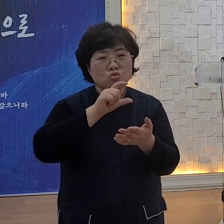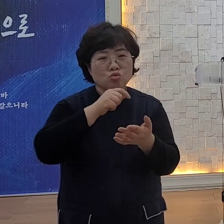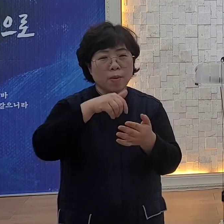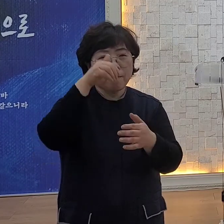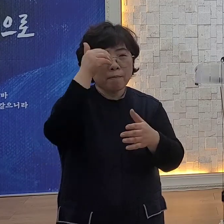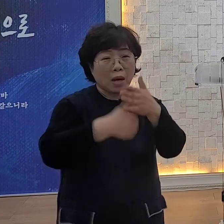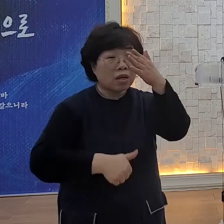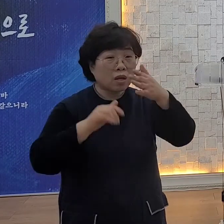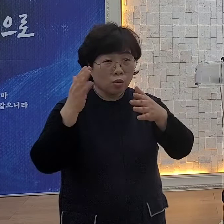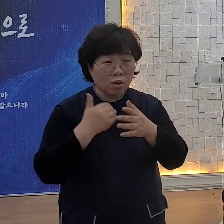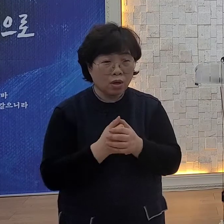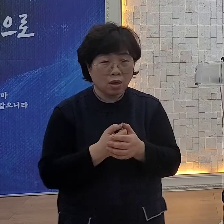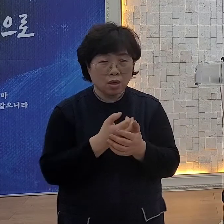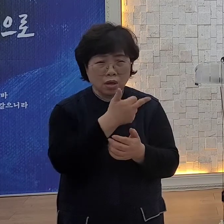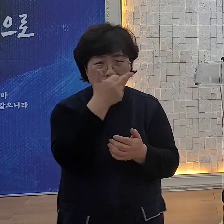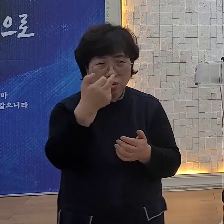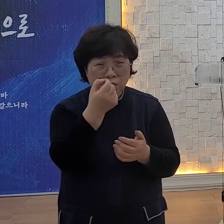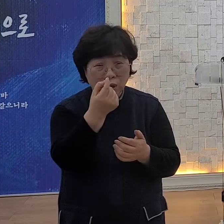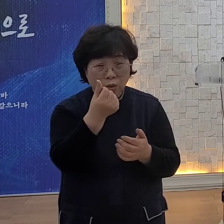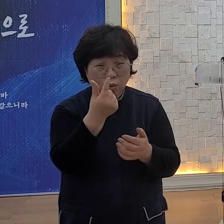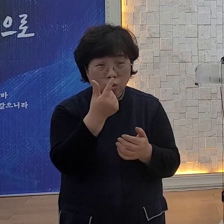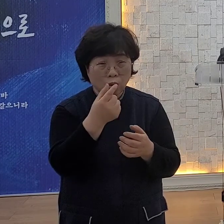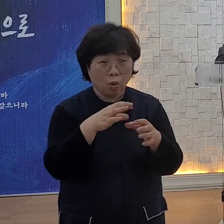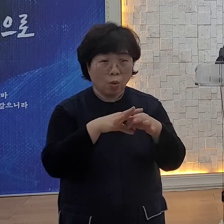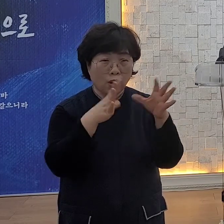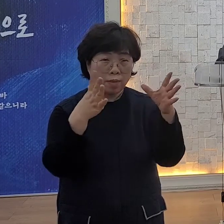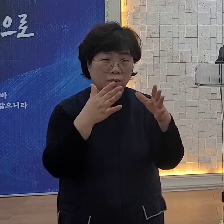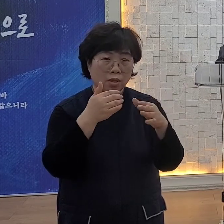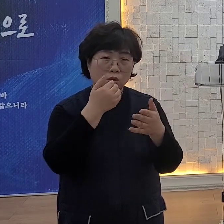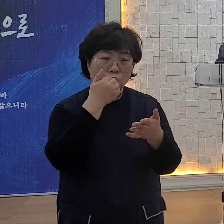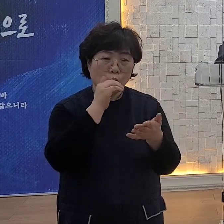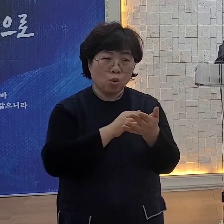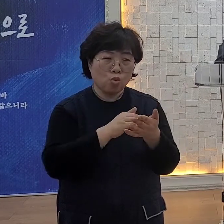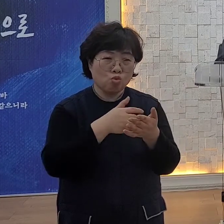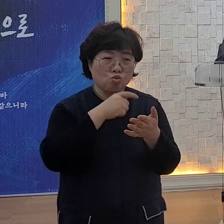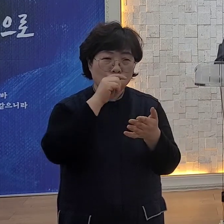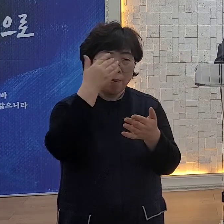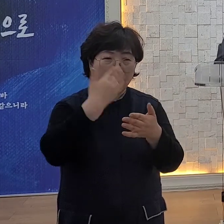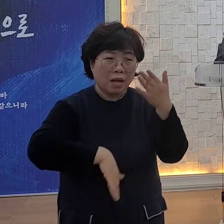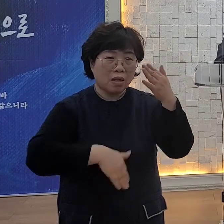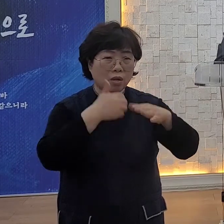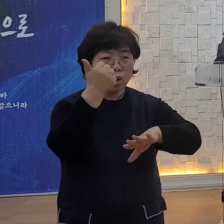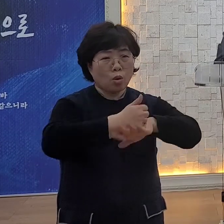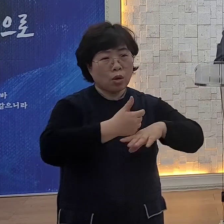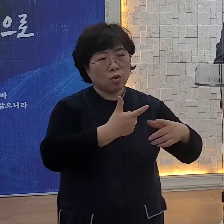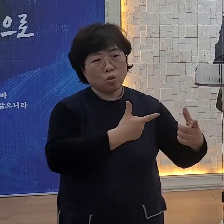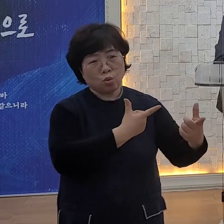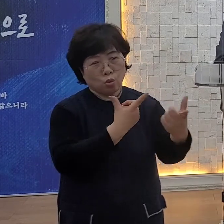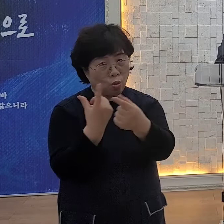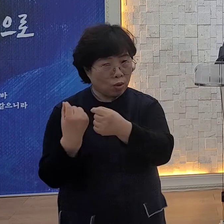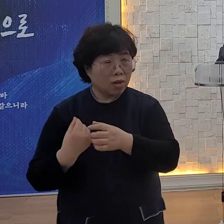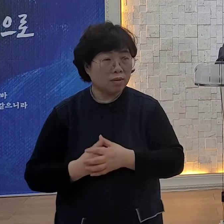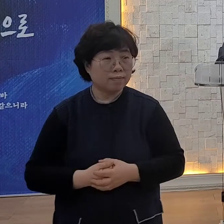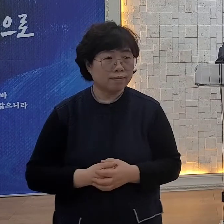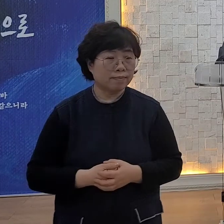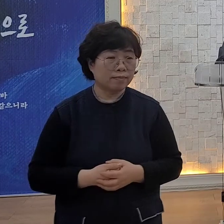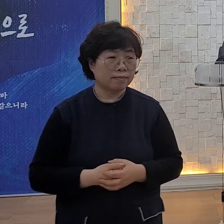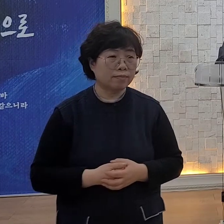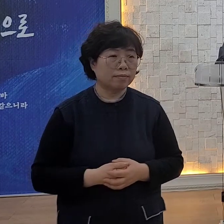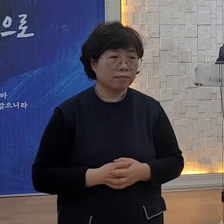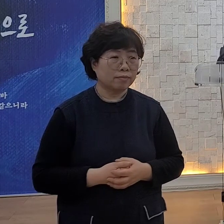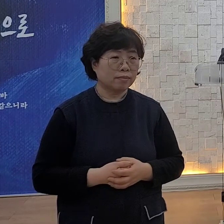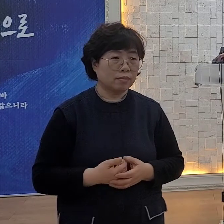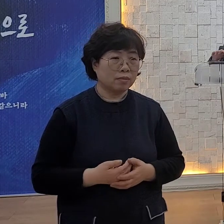던졌든 작은 돌을 던졌든 그 돌은 둘 다 물에 빠지는 결과는 똑같다. 이걸 보여주는